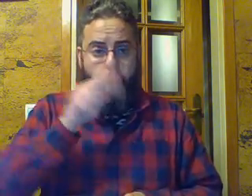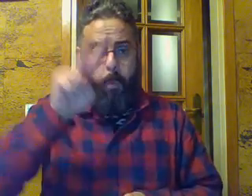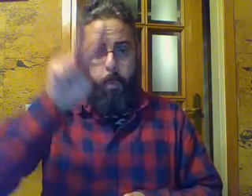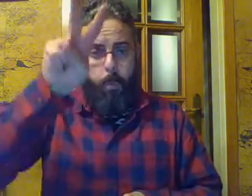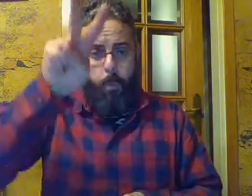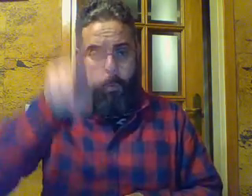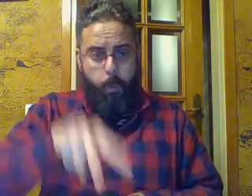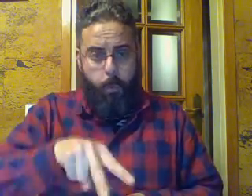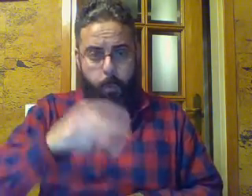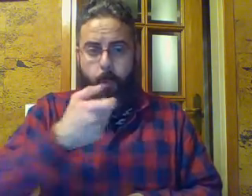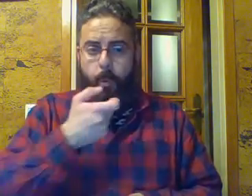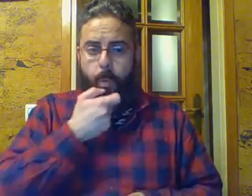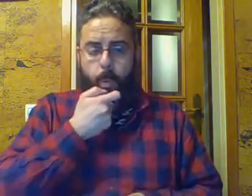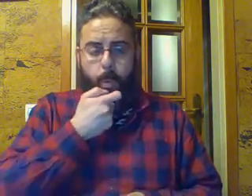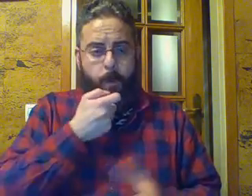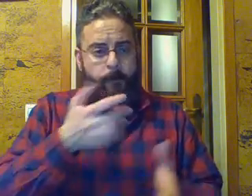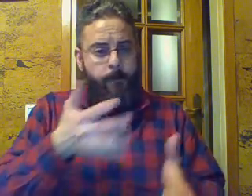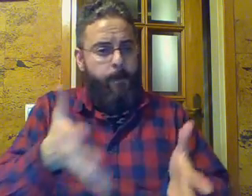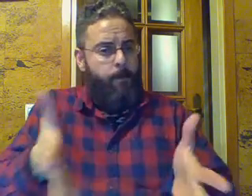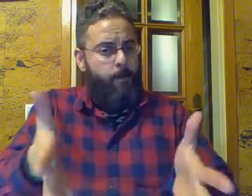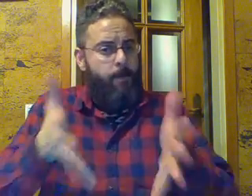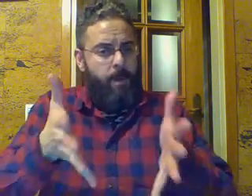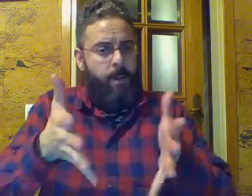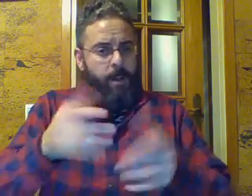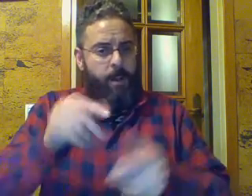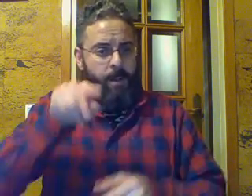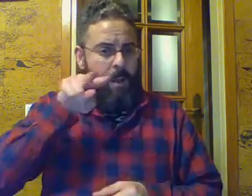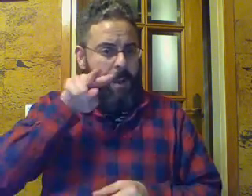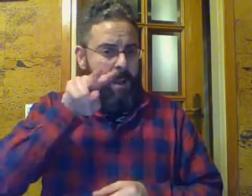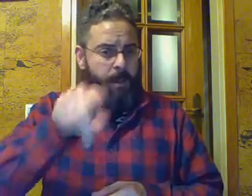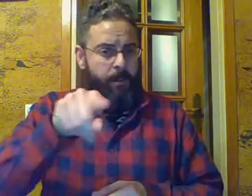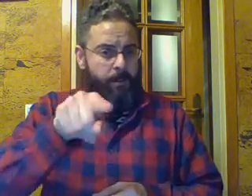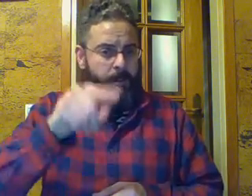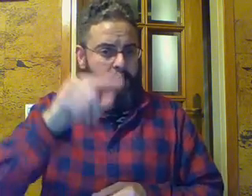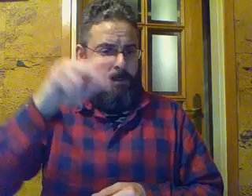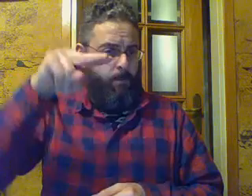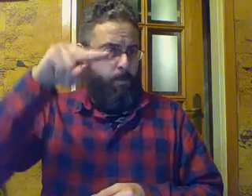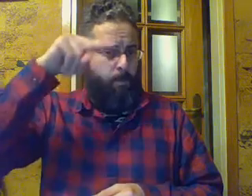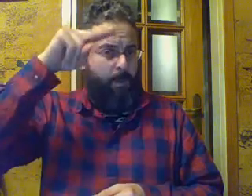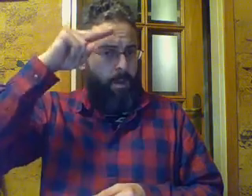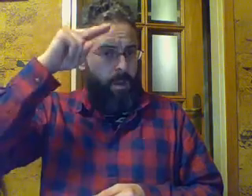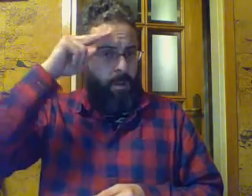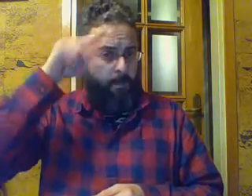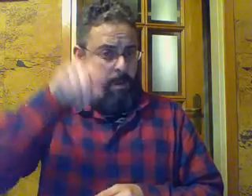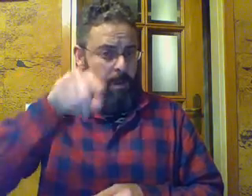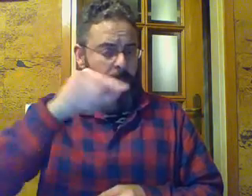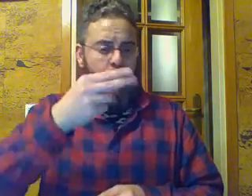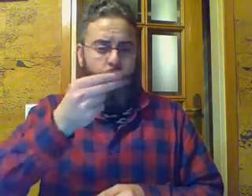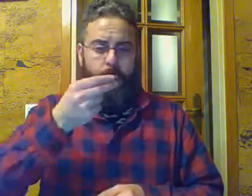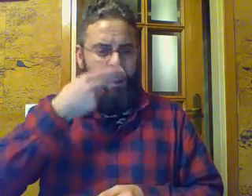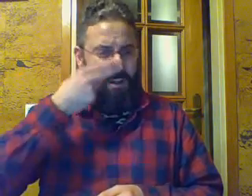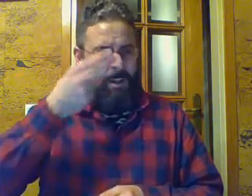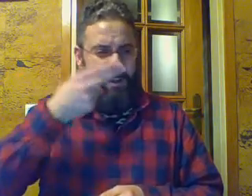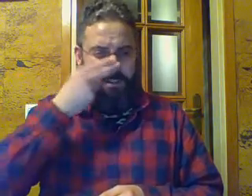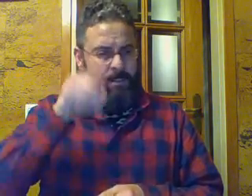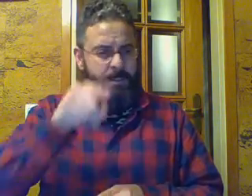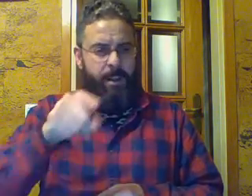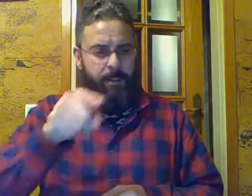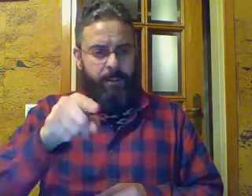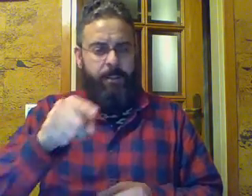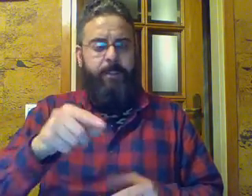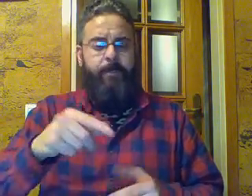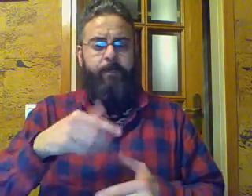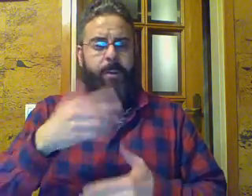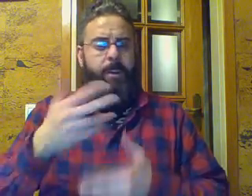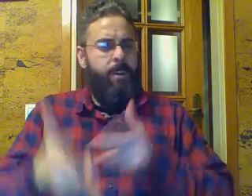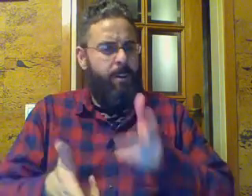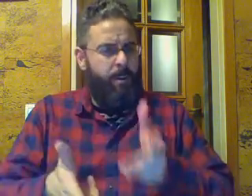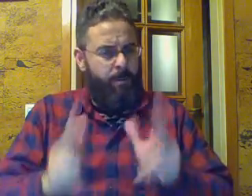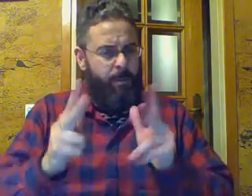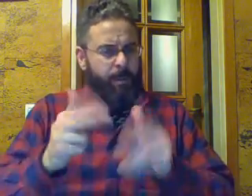manera secreta, porque al final estaba manejando información sin quererle darle pistas a manejar el libro de lo que es evidente.